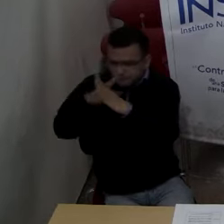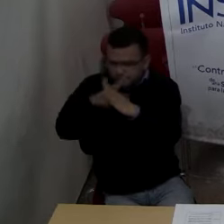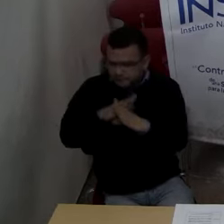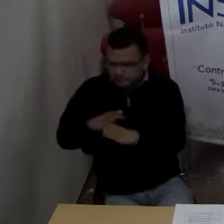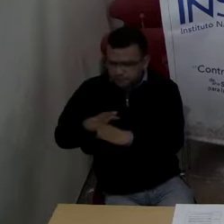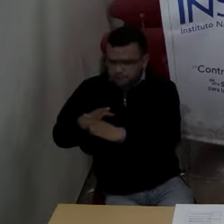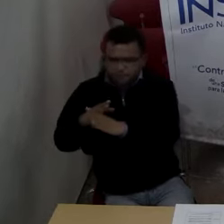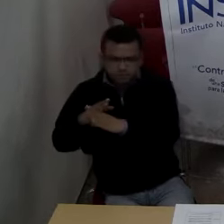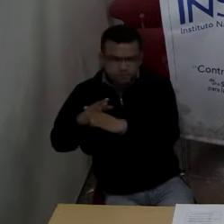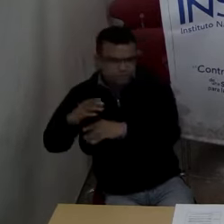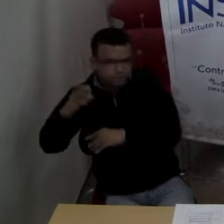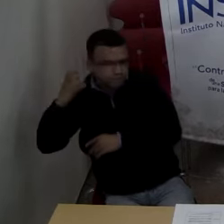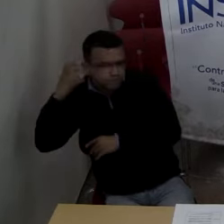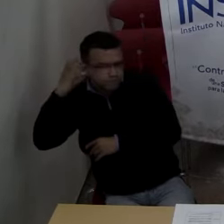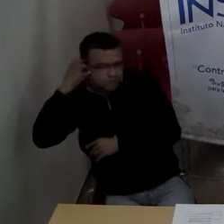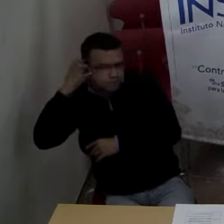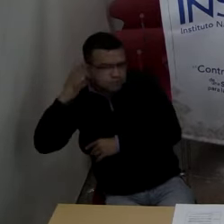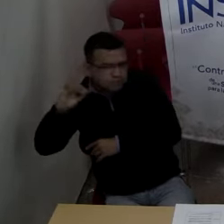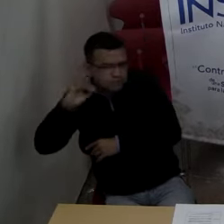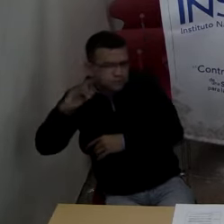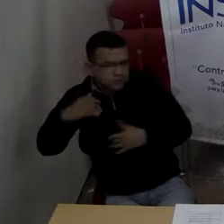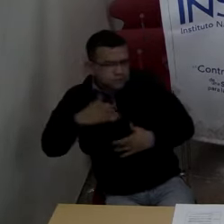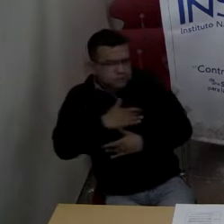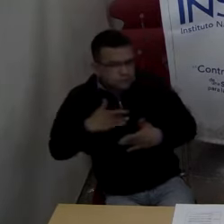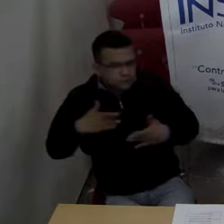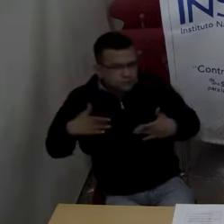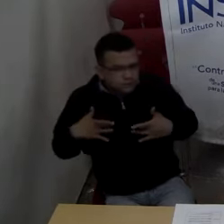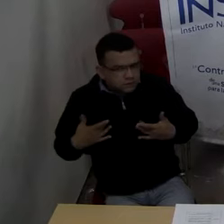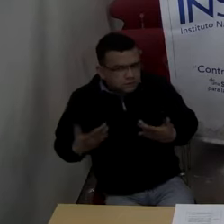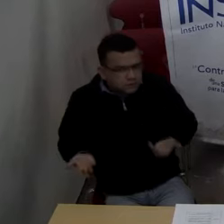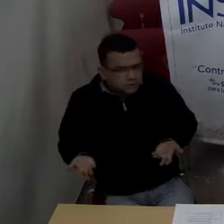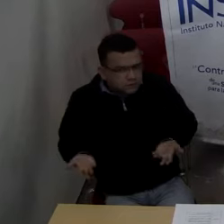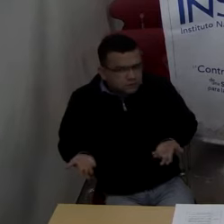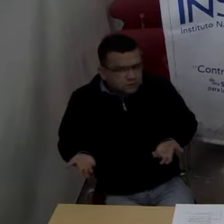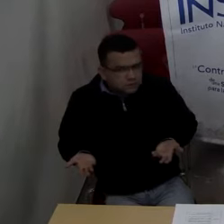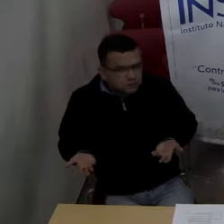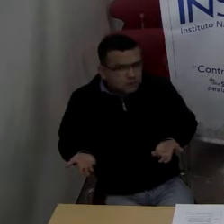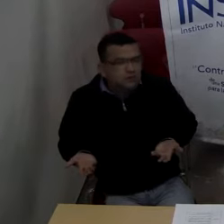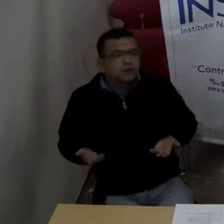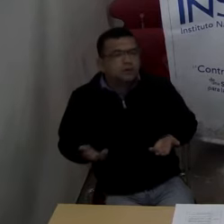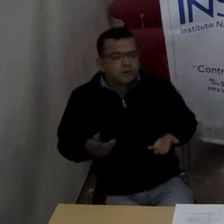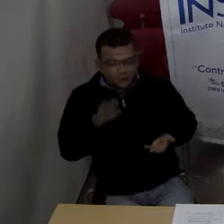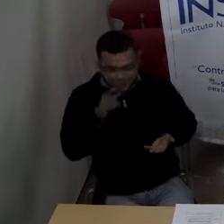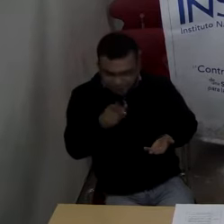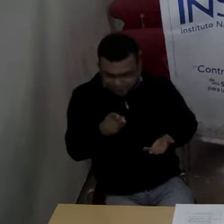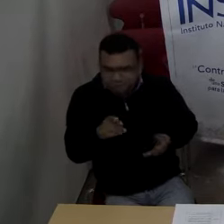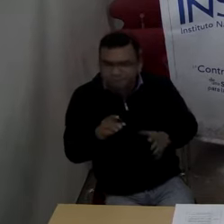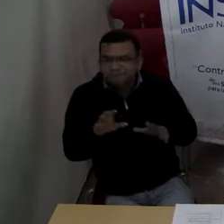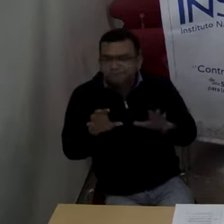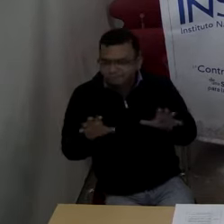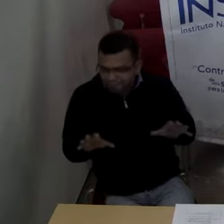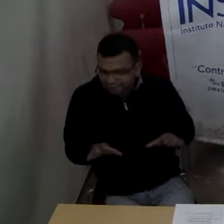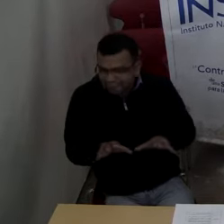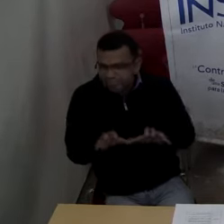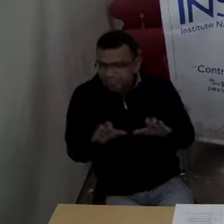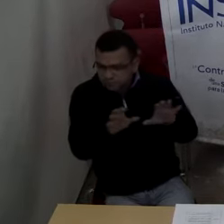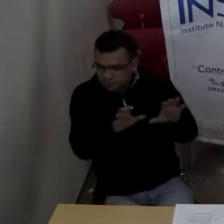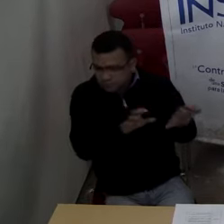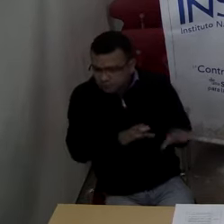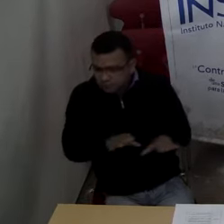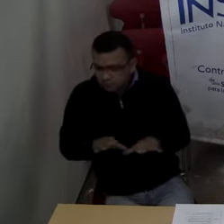Resulta que esas conductas protectoras de la salud auditiva nos protegen no solamente el órgano